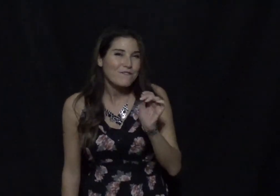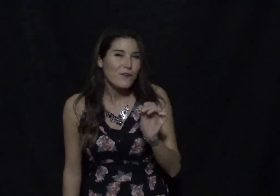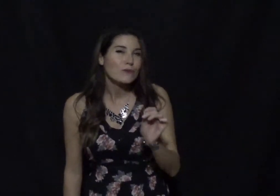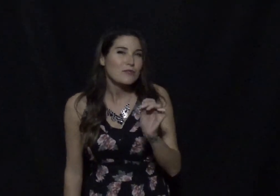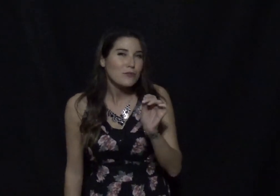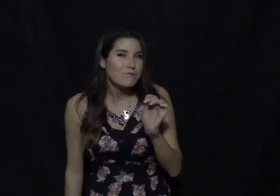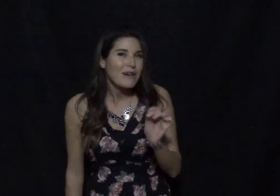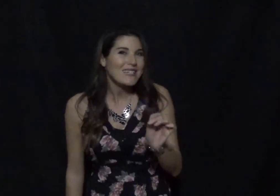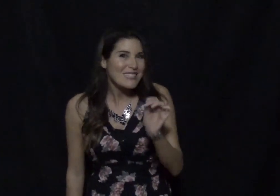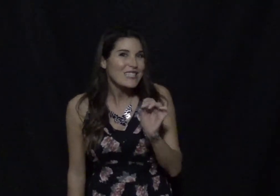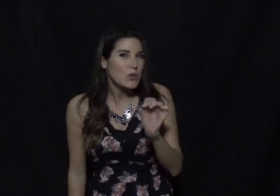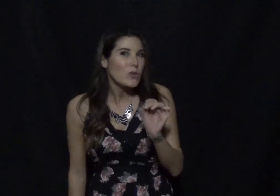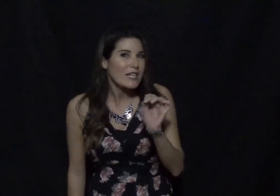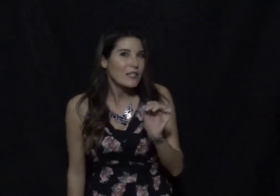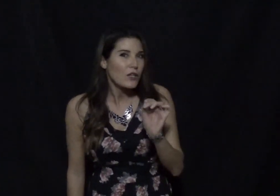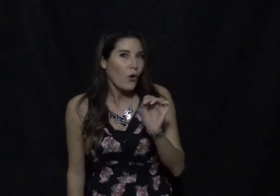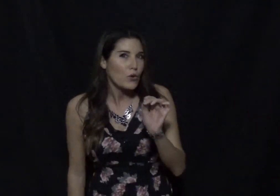fondo manchi qualcosa.